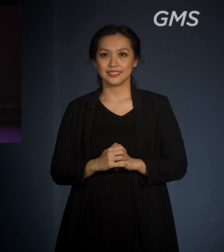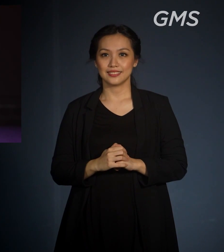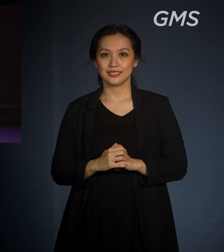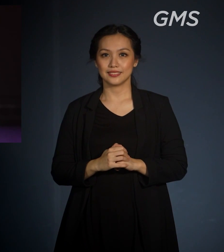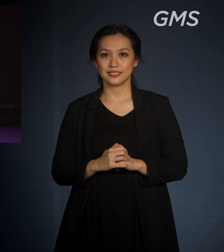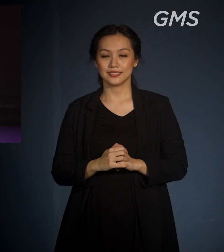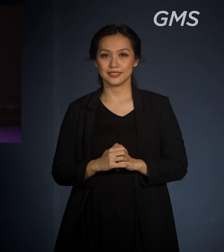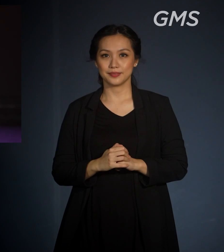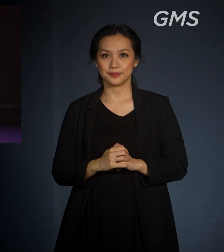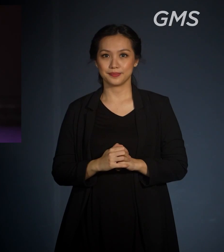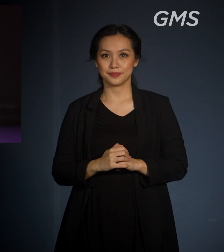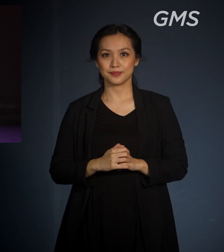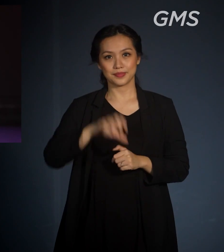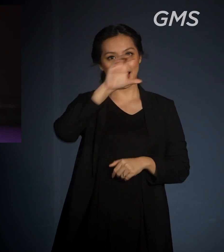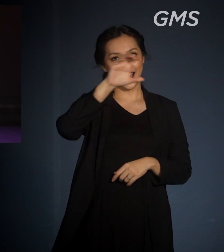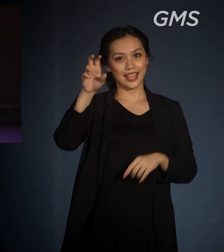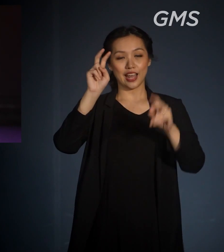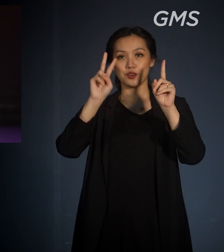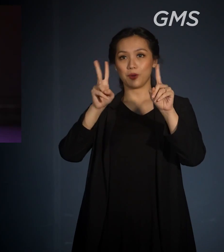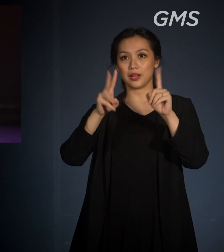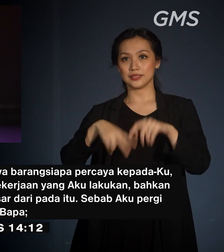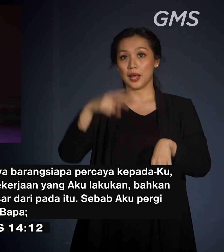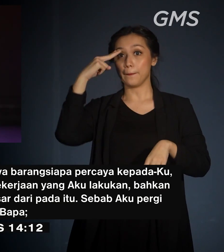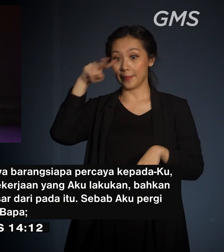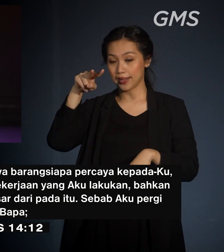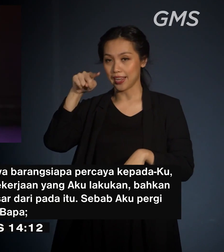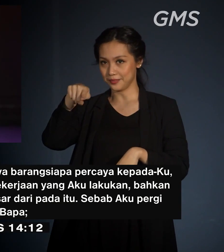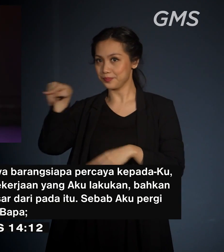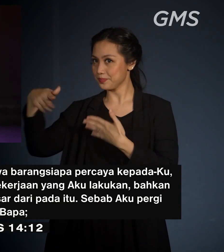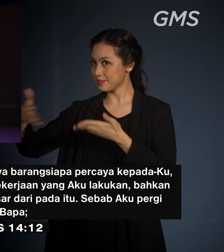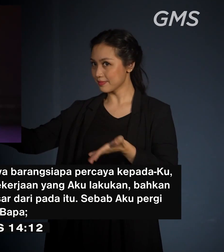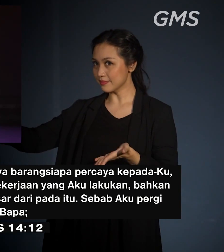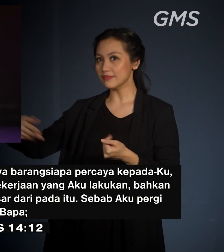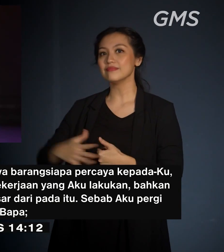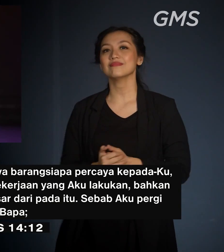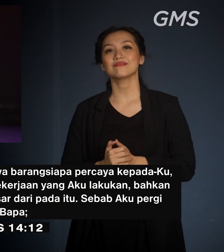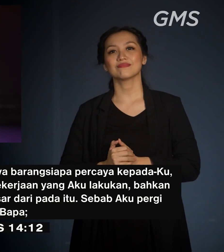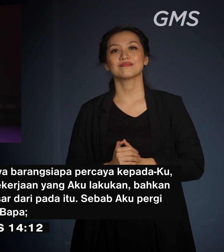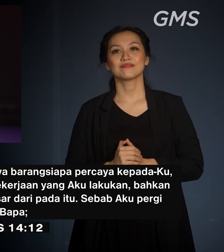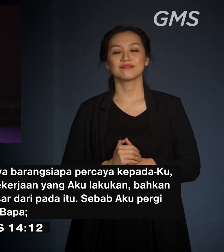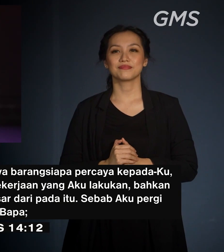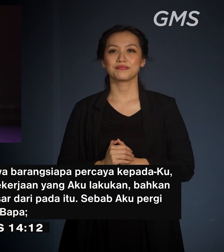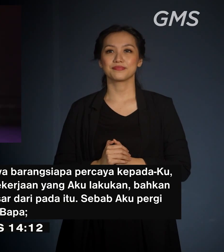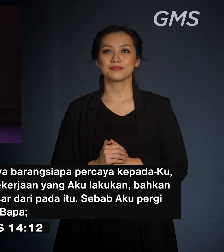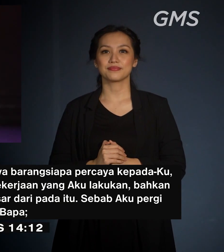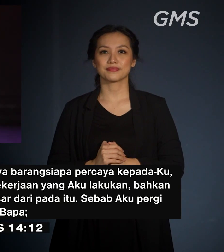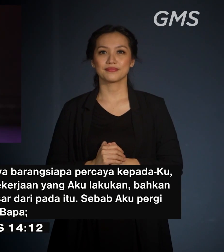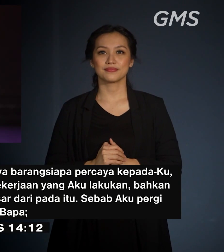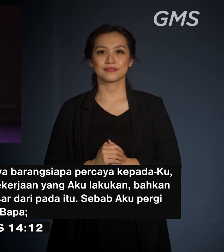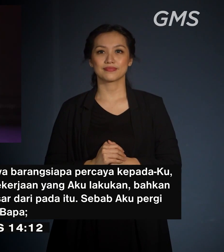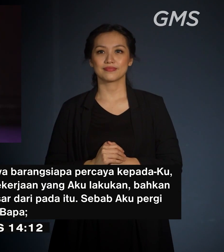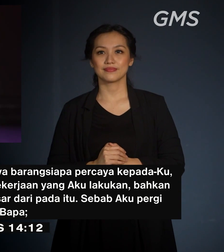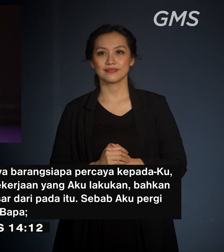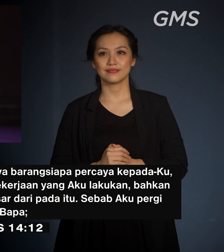Kita baca di ayat yang ke-12. Perhatikan kata-kata Yesus. Aku berkata kepadamu, sesungguhnya barang siapa percaya kepadaku, ia